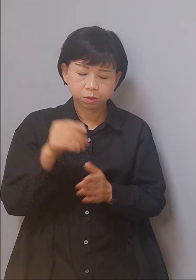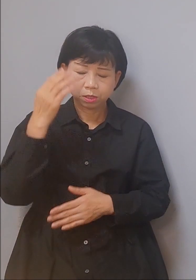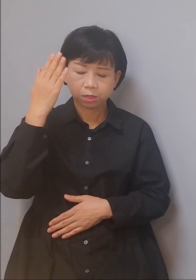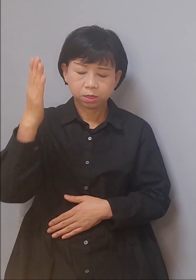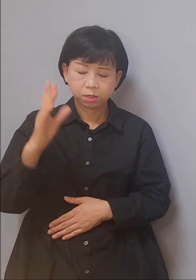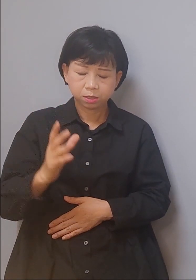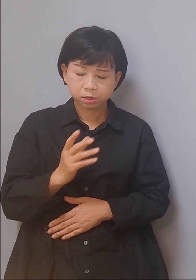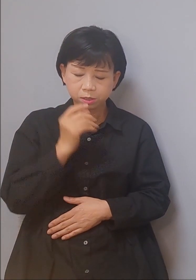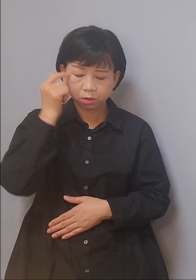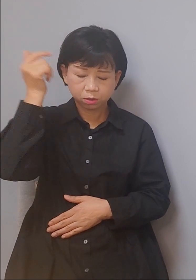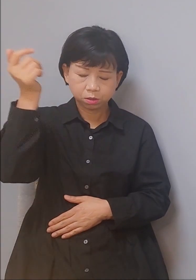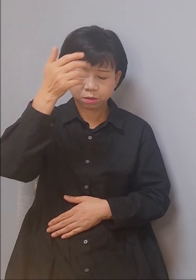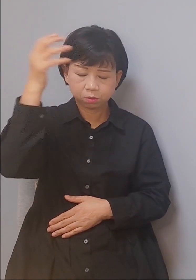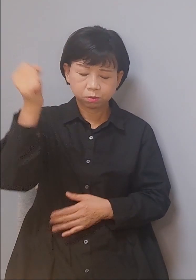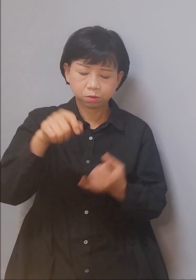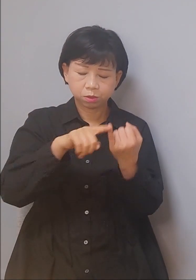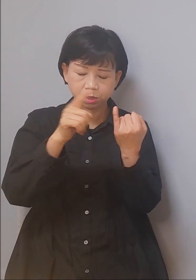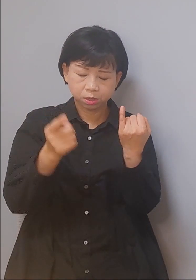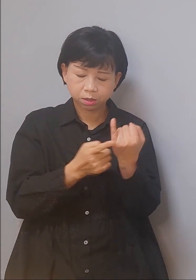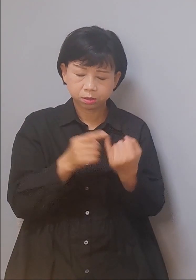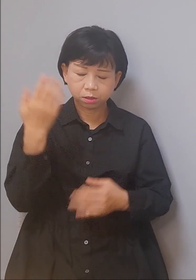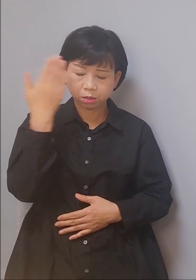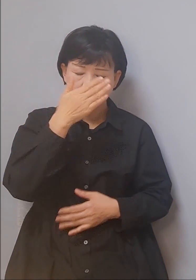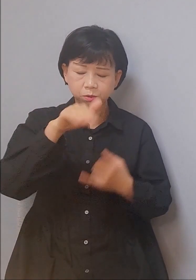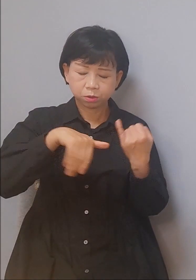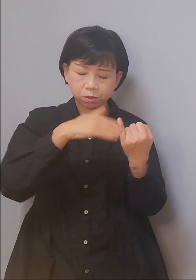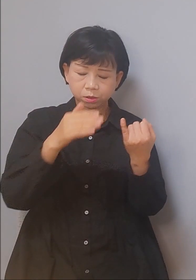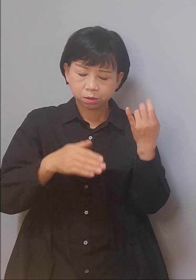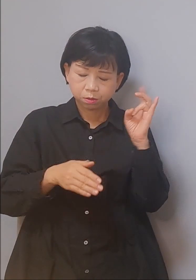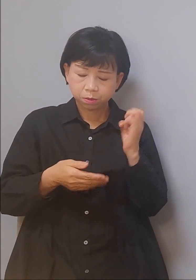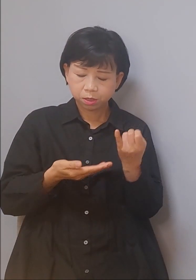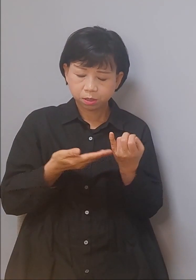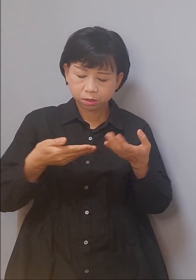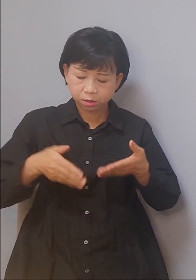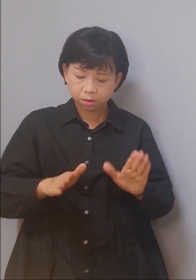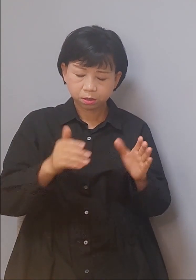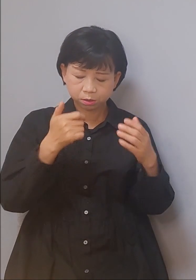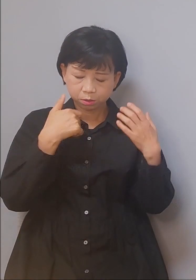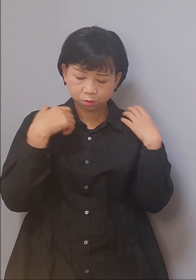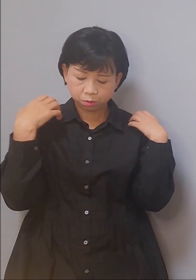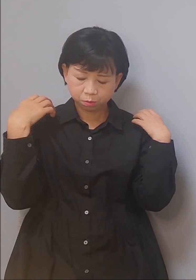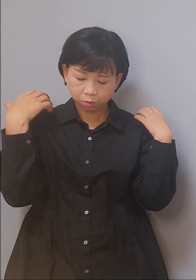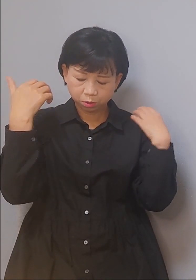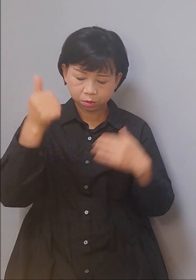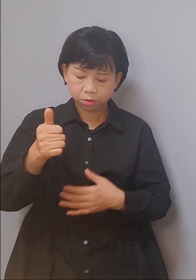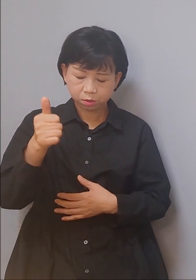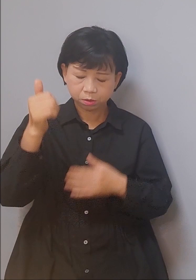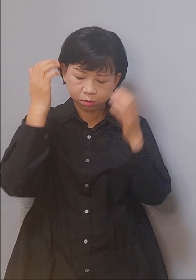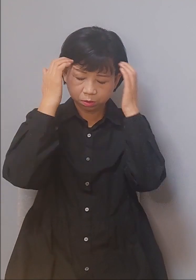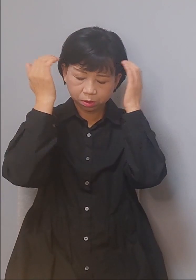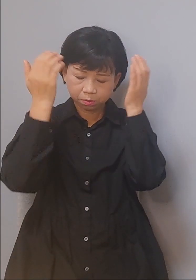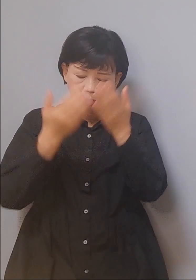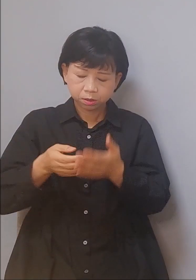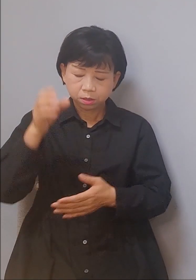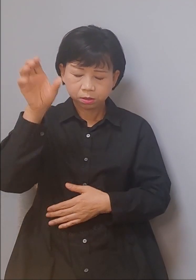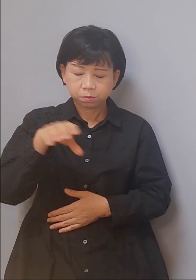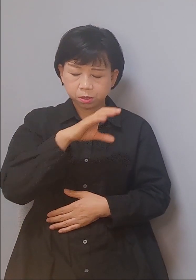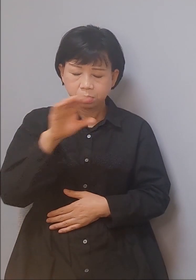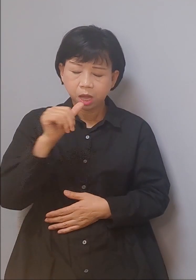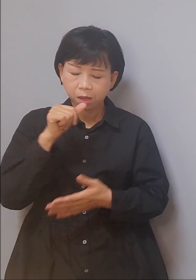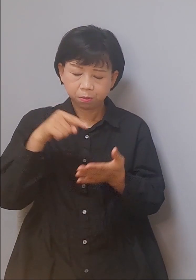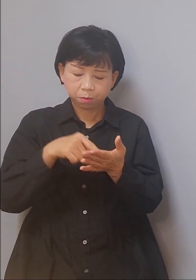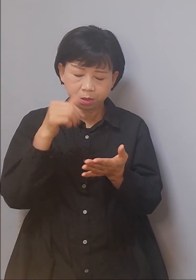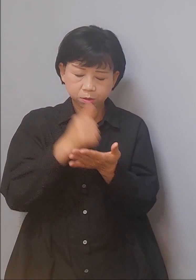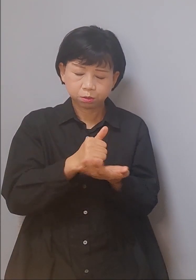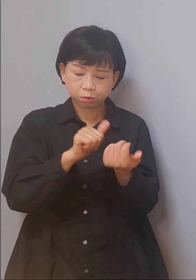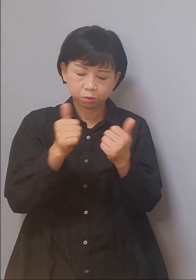믿사오니 이는 성령으로 잉태하사 동정녀 마리아에게 낳으시고 본디오 빌라도에게 고난을 받으사